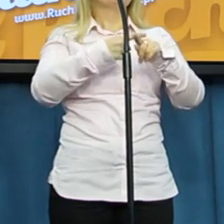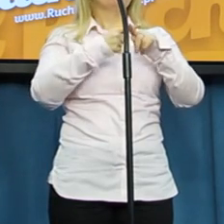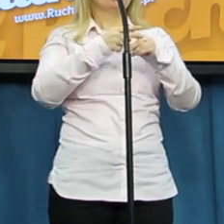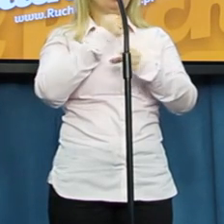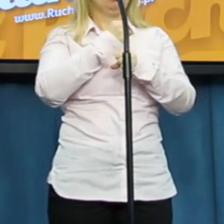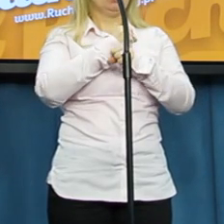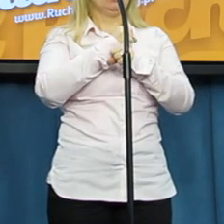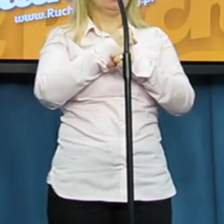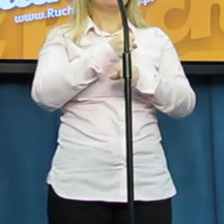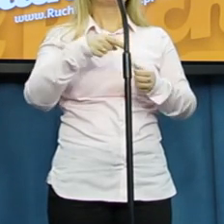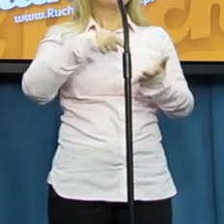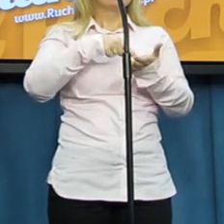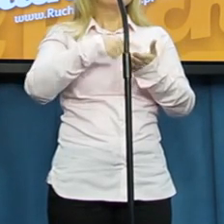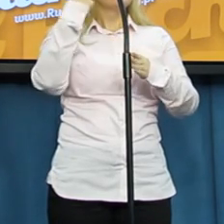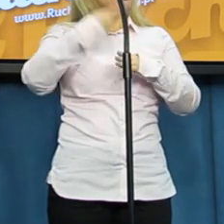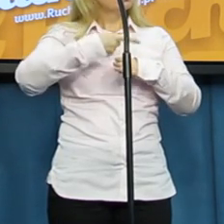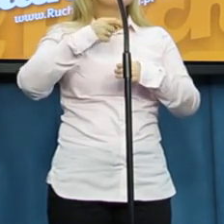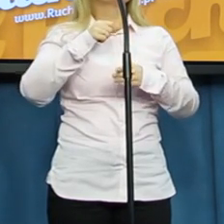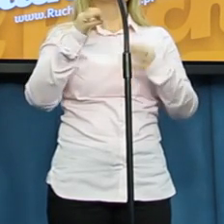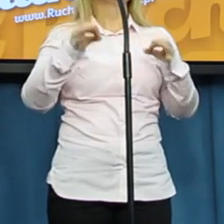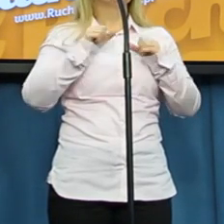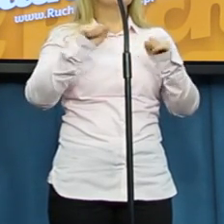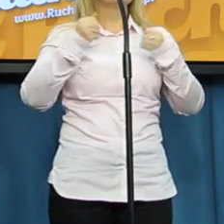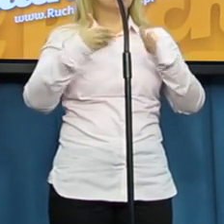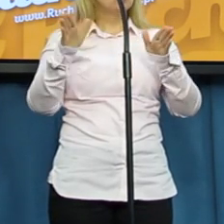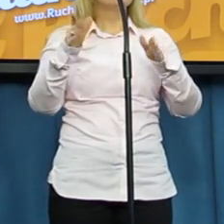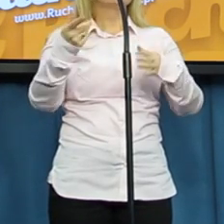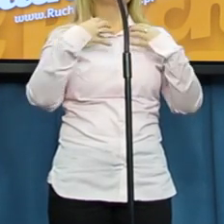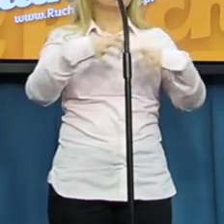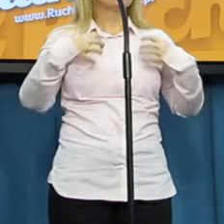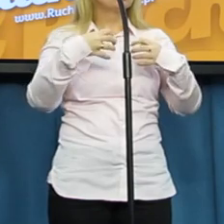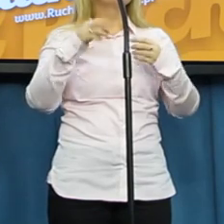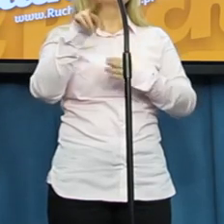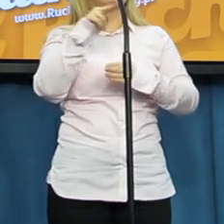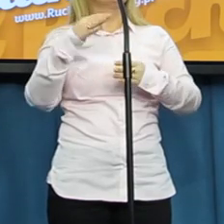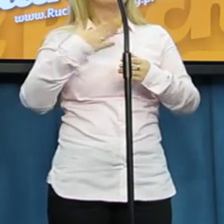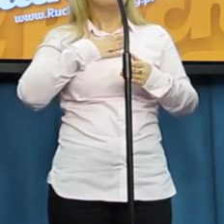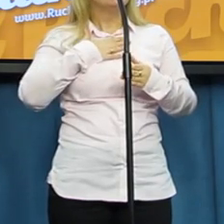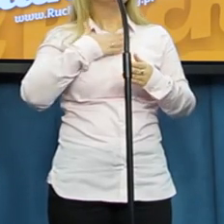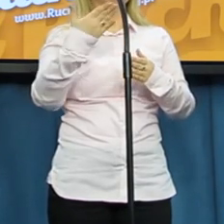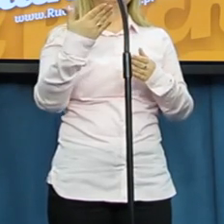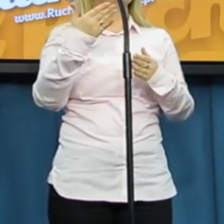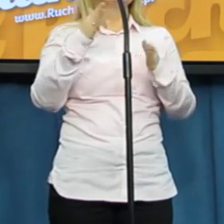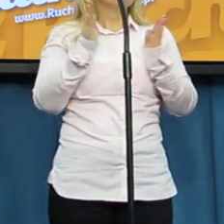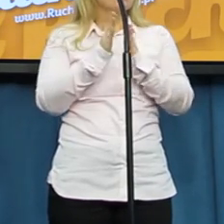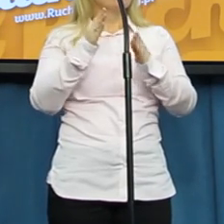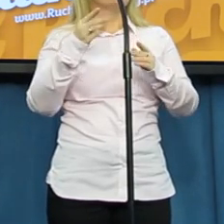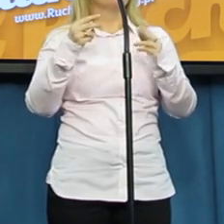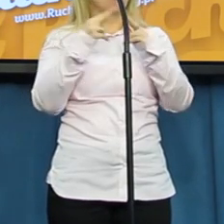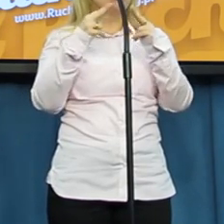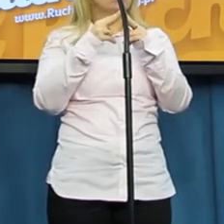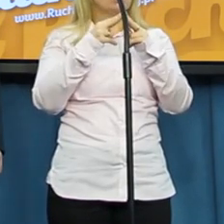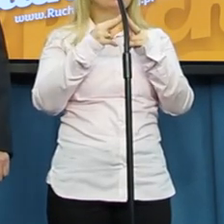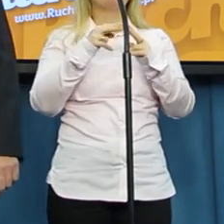decyzja dzisiaj to jest otwarcie się właśnie na środowisko, z którym do tej pory żeśmy mieli mniejsze kontakty. Liczę właśnie, że pozycja